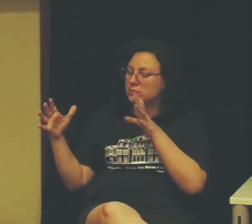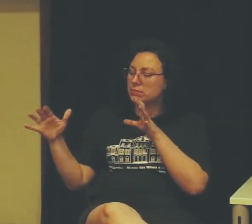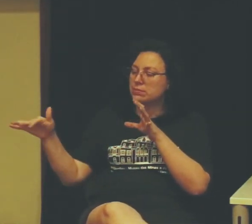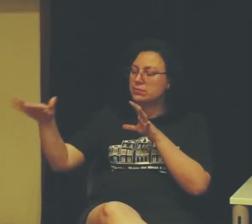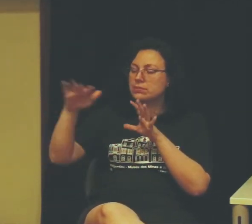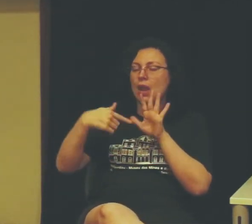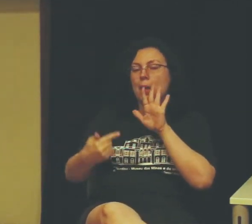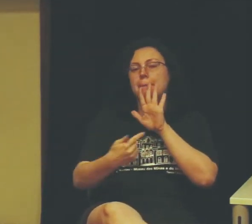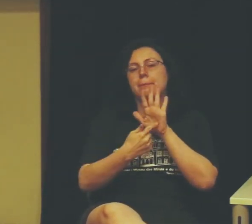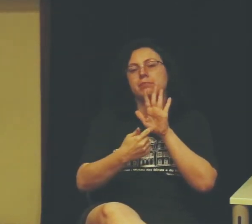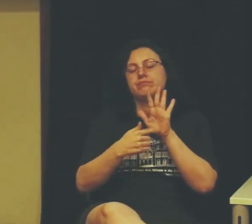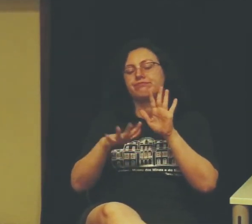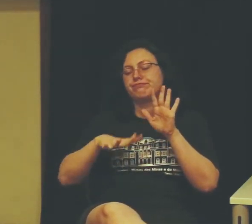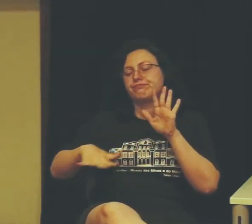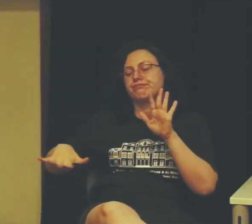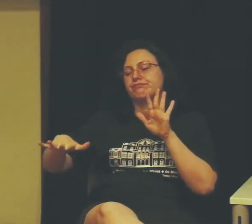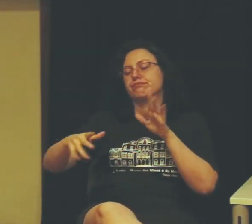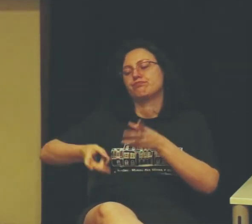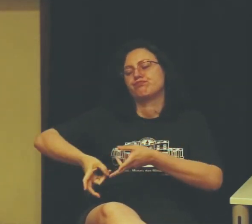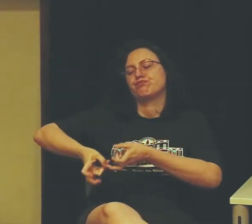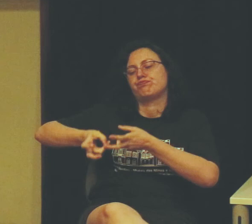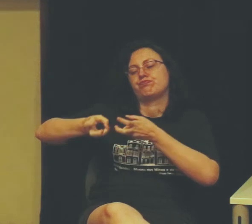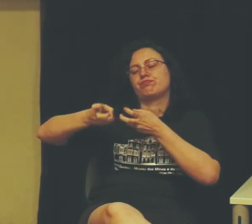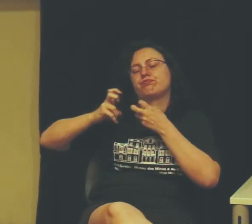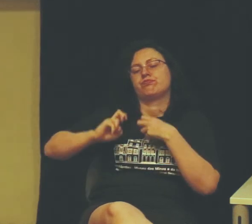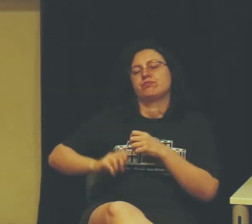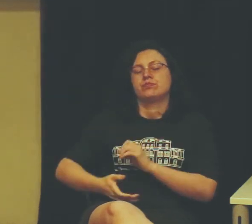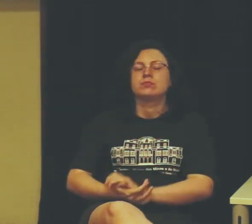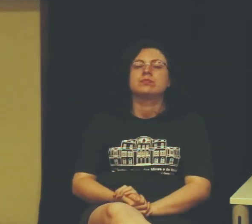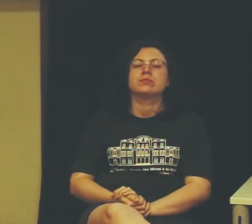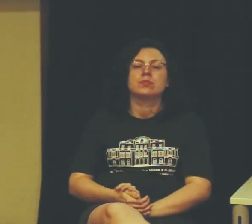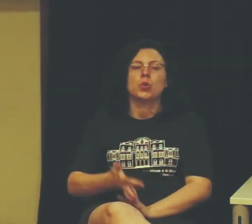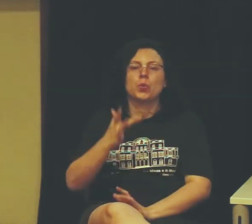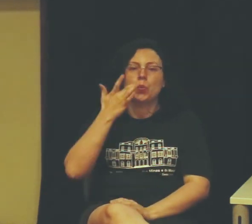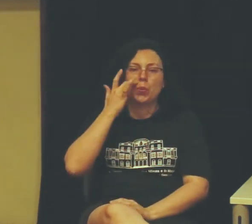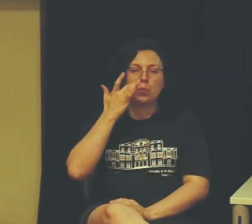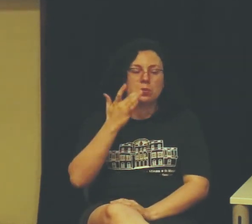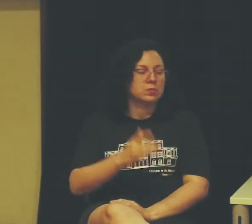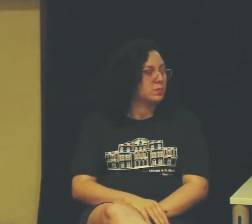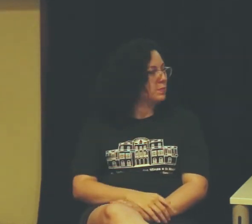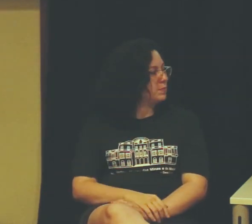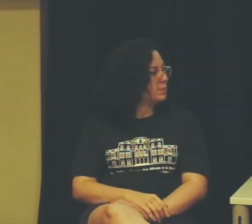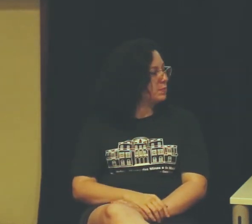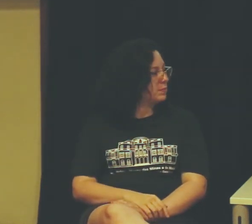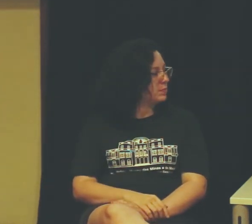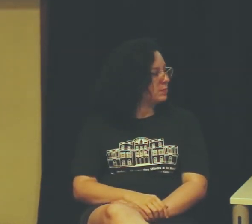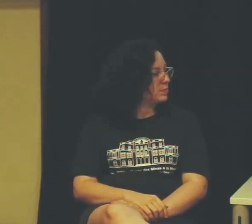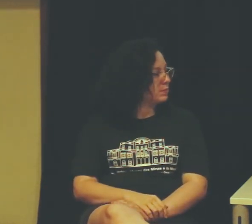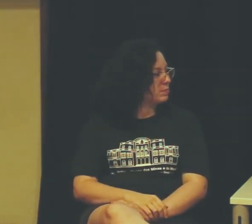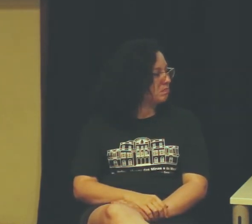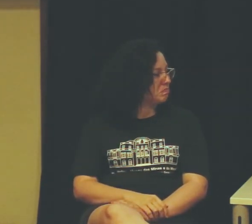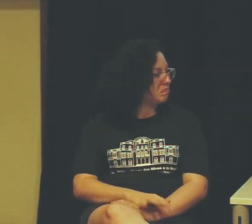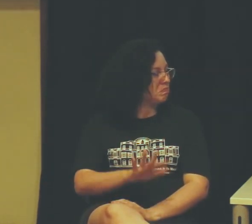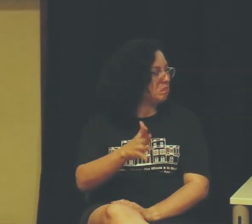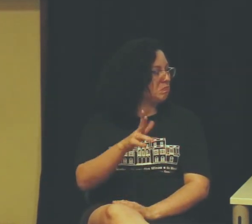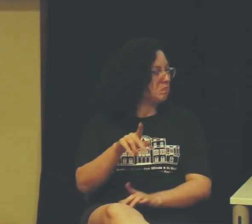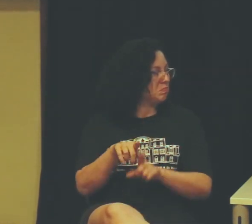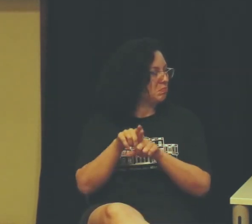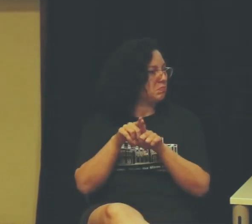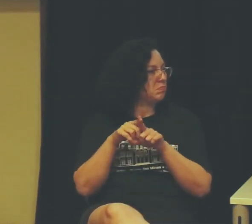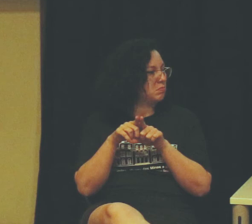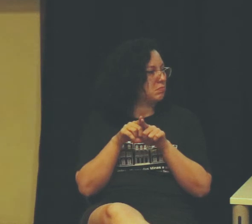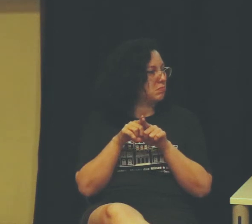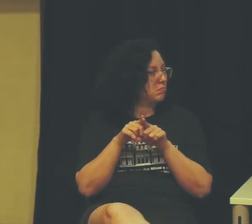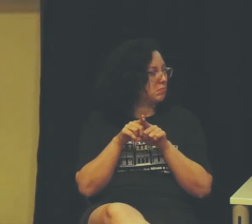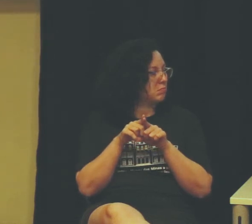região houve, né, uma grande extração de grande quantidade de ouro. Da mesma época, né, esse